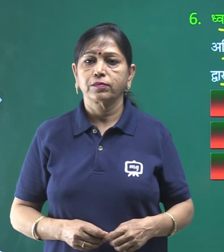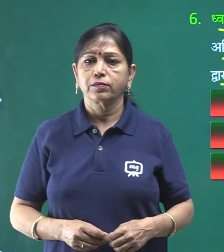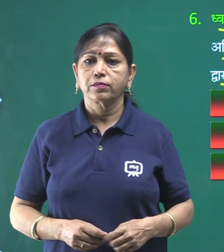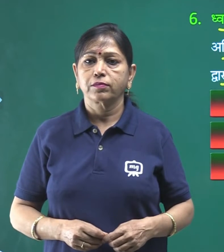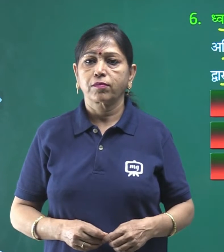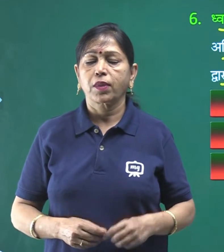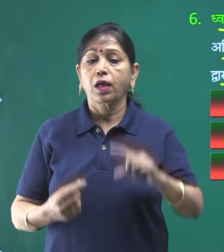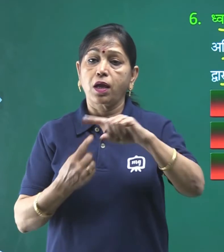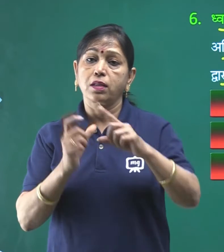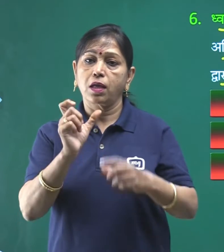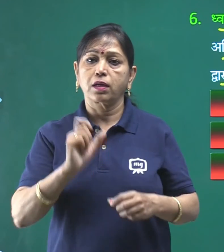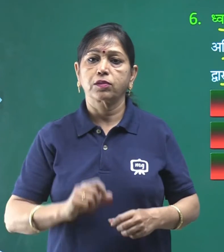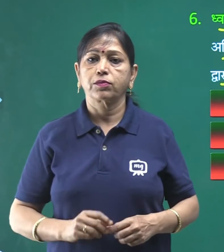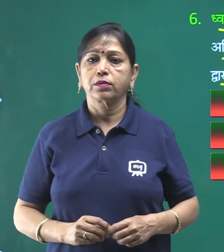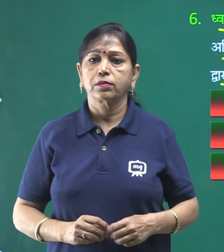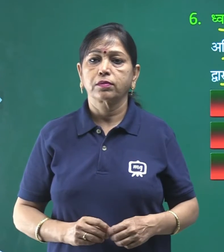तारत्व,